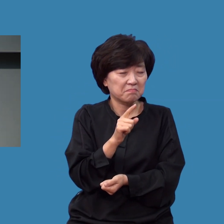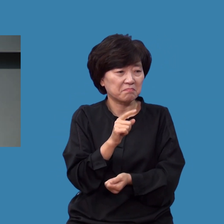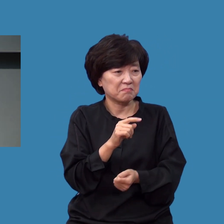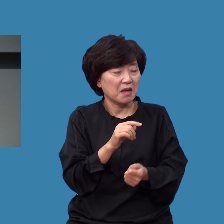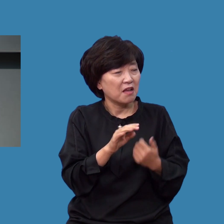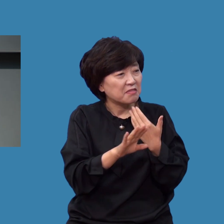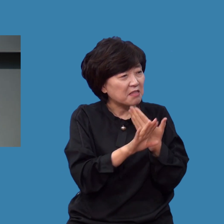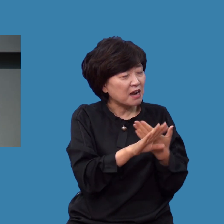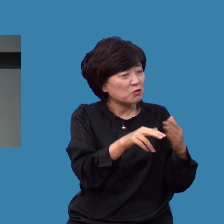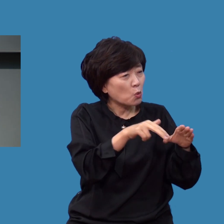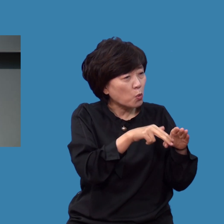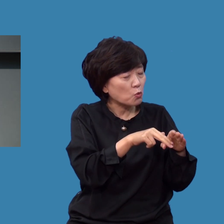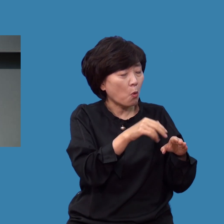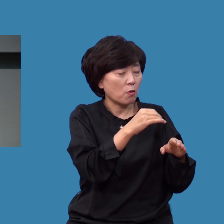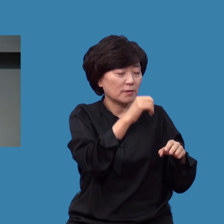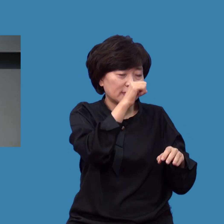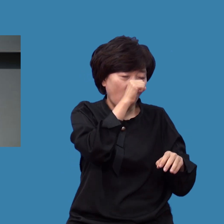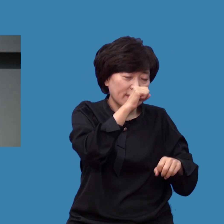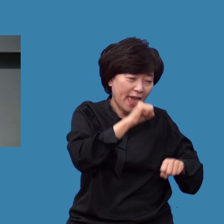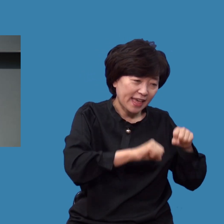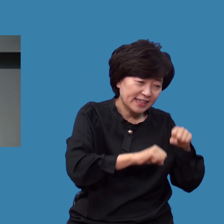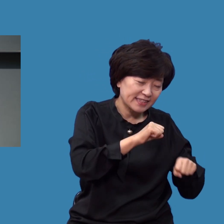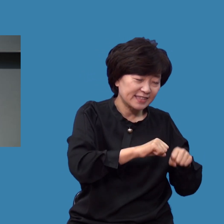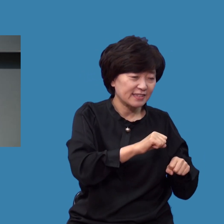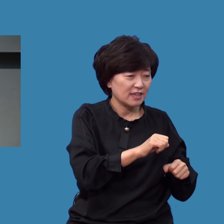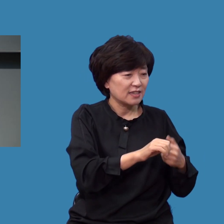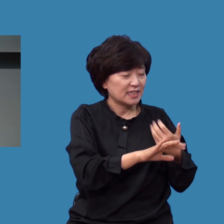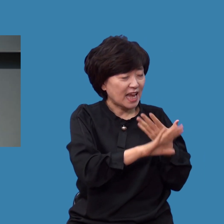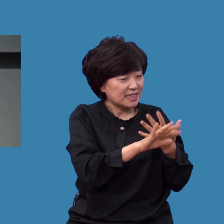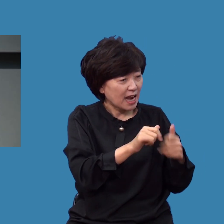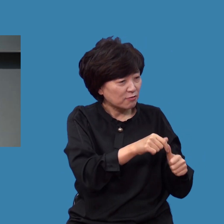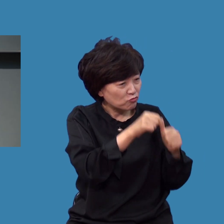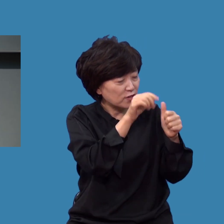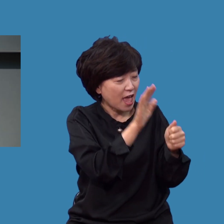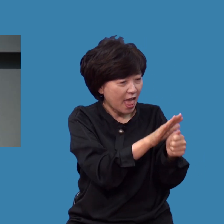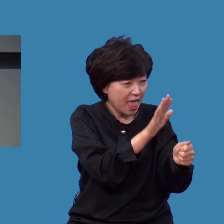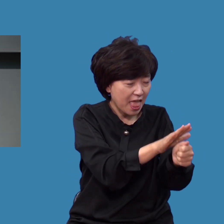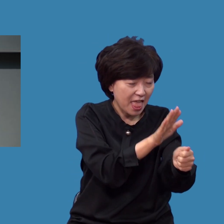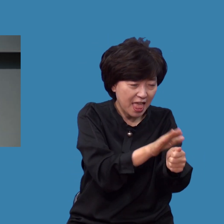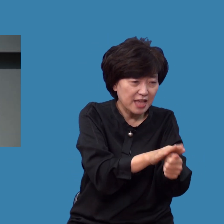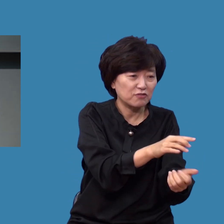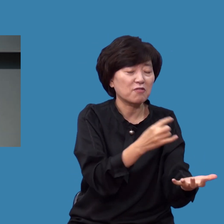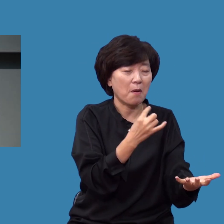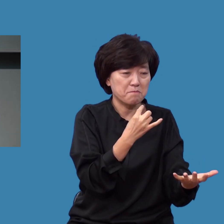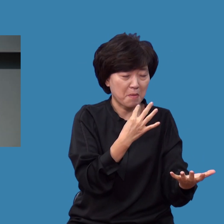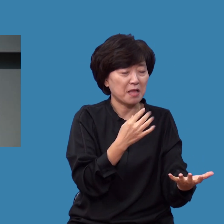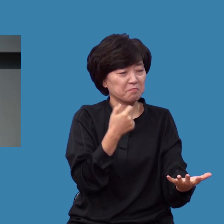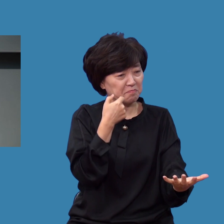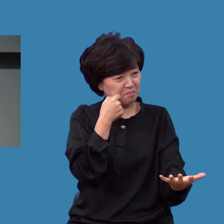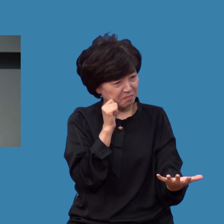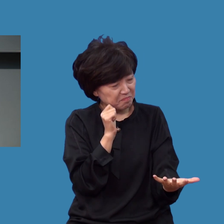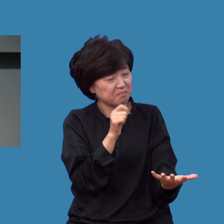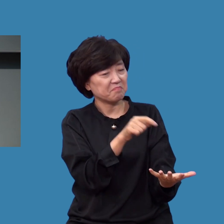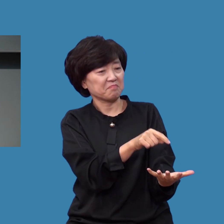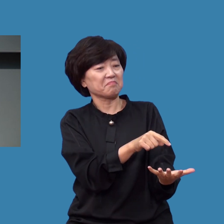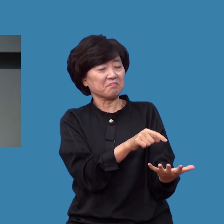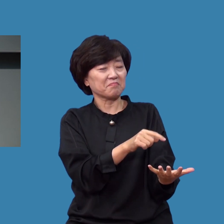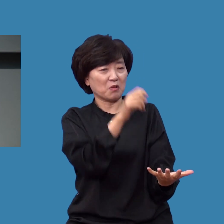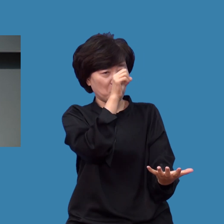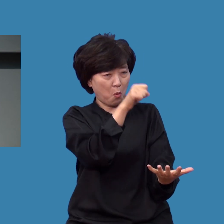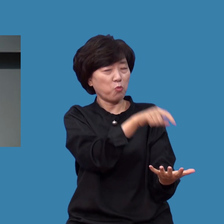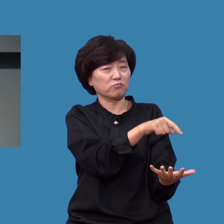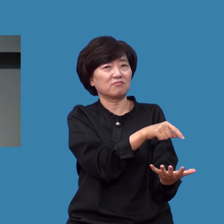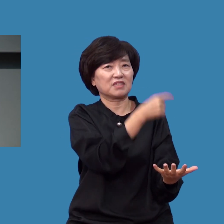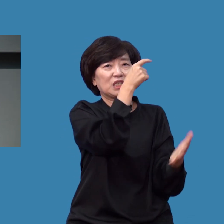배려할 줄 알고 이웃에게 선행과 구제를 많이 행하는 개념 있는 그런 기독교인, 뭐 이런 것이 아주 세련되고 댄디한 크리스천이라고 생각을